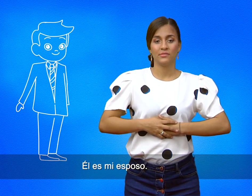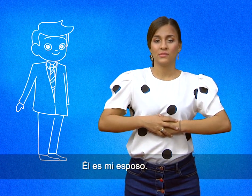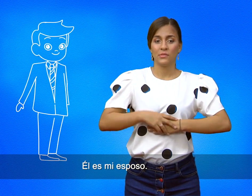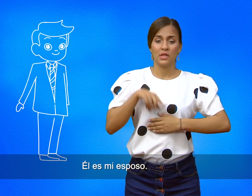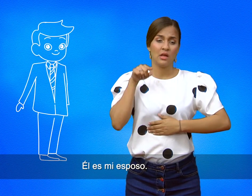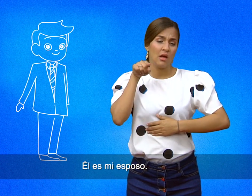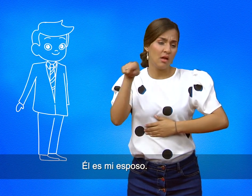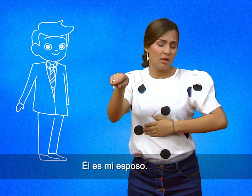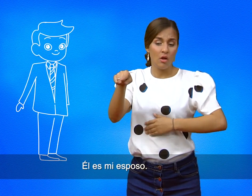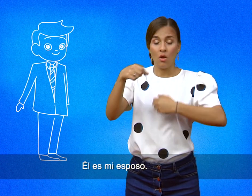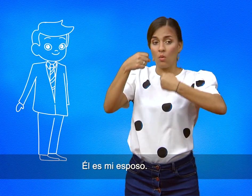Él